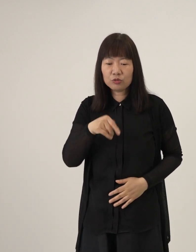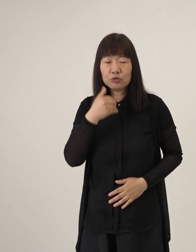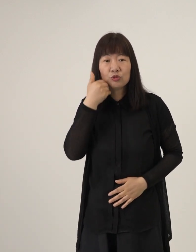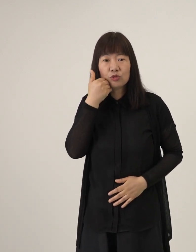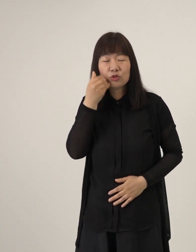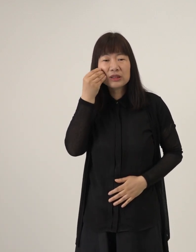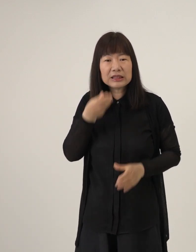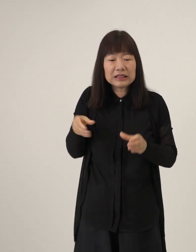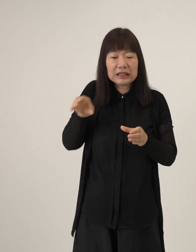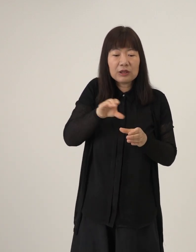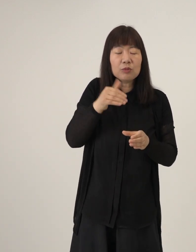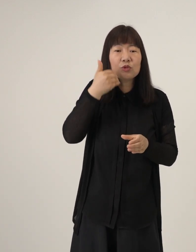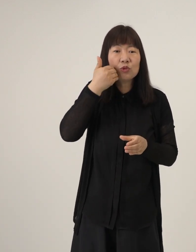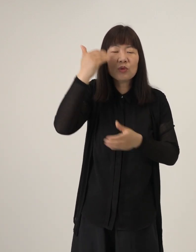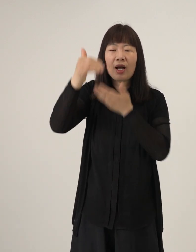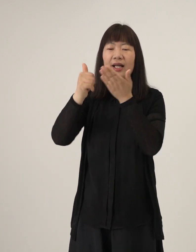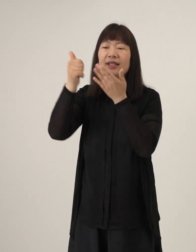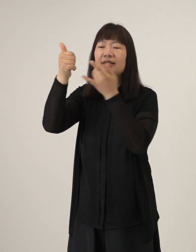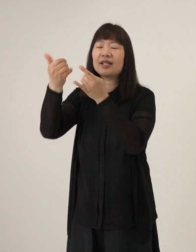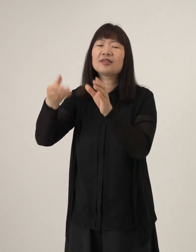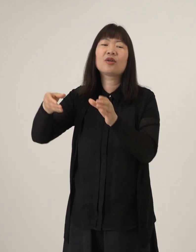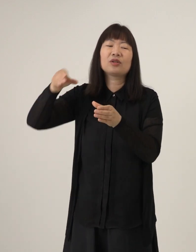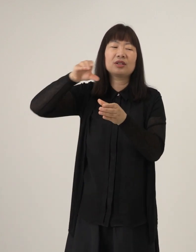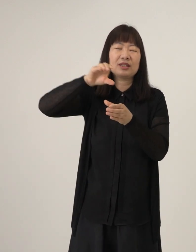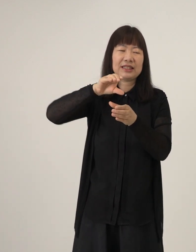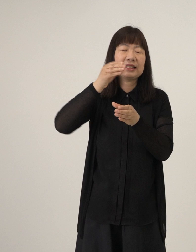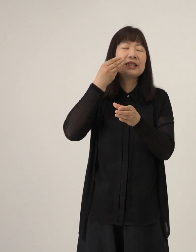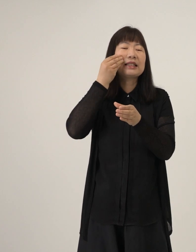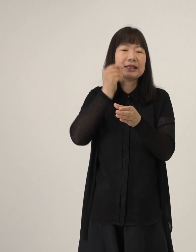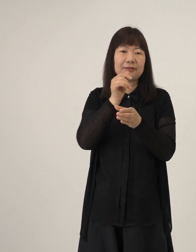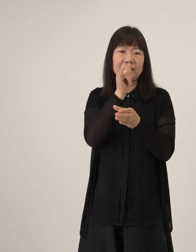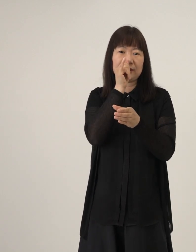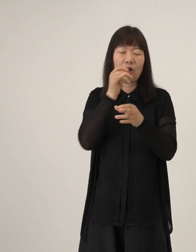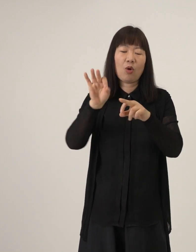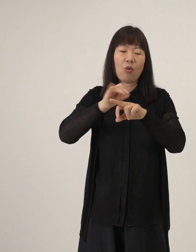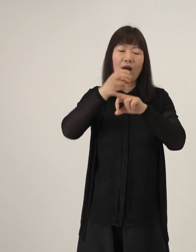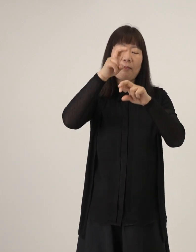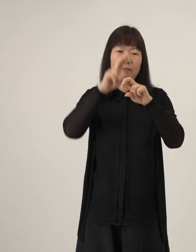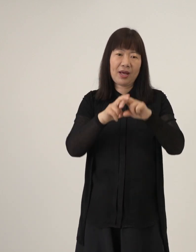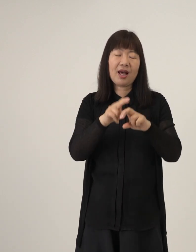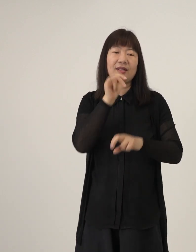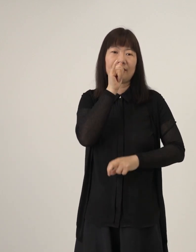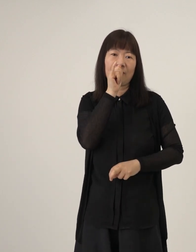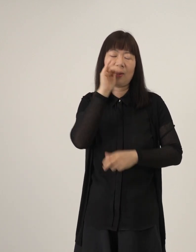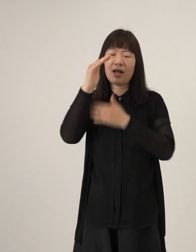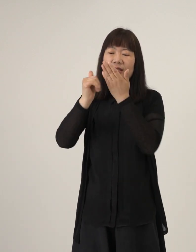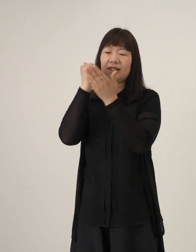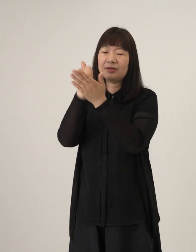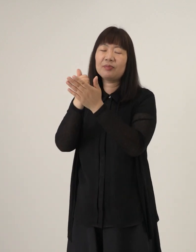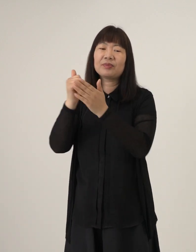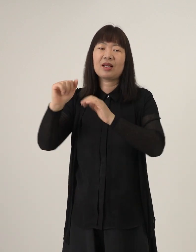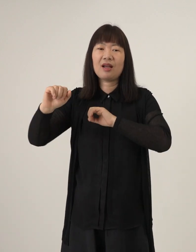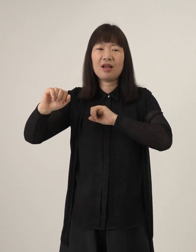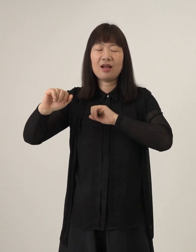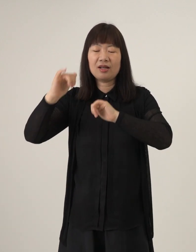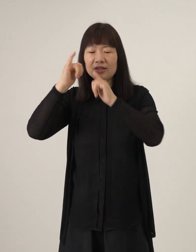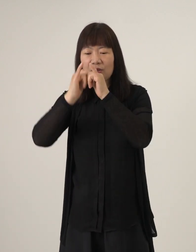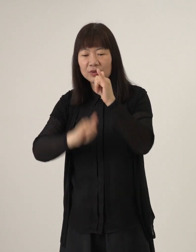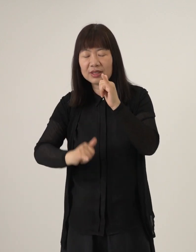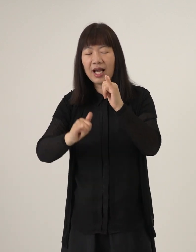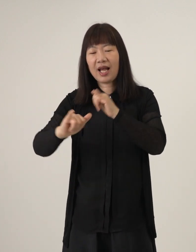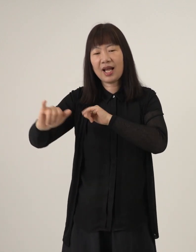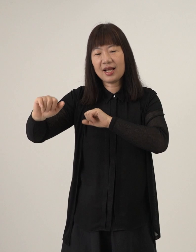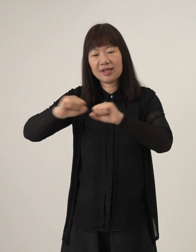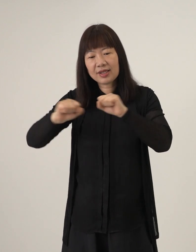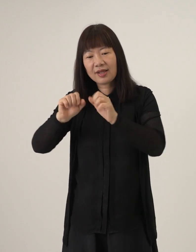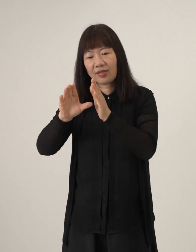기름 부었어요? 하나님이 기름 부었어요. 그를 어쨌든 하나님의 역사의 방편과 도구로